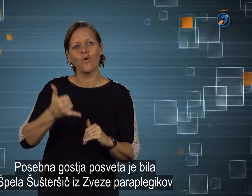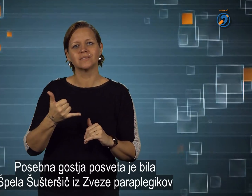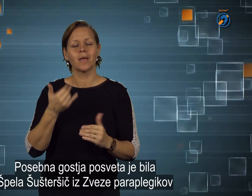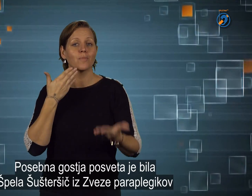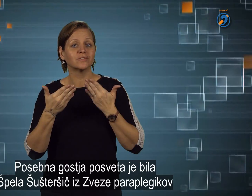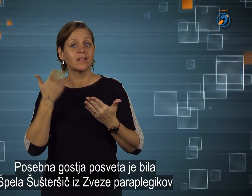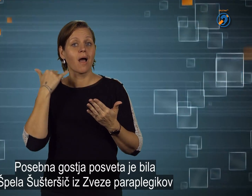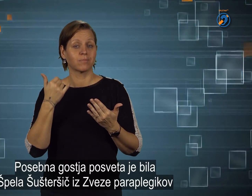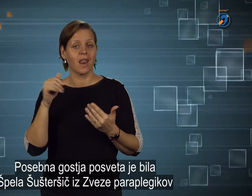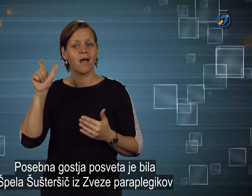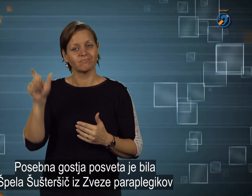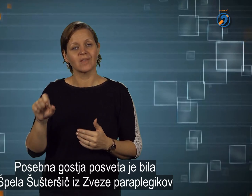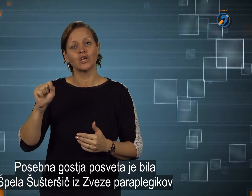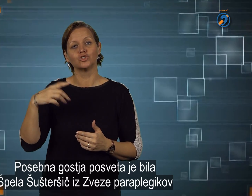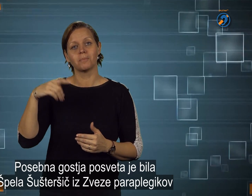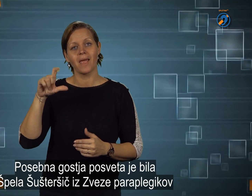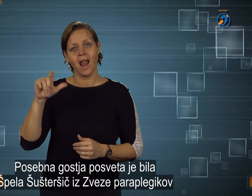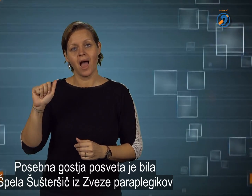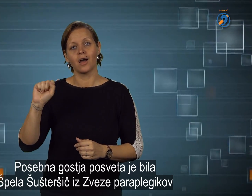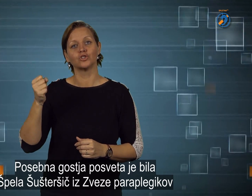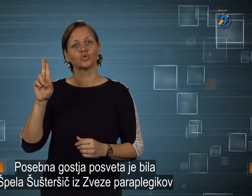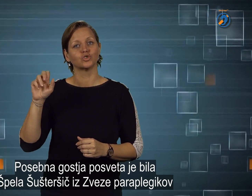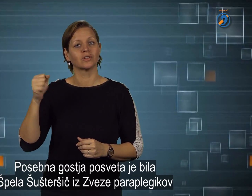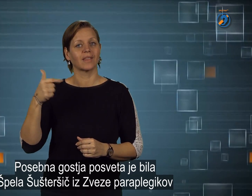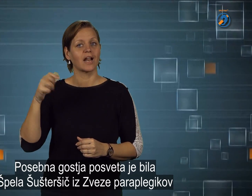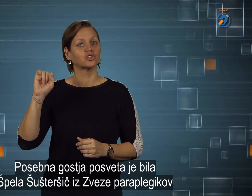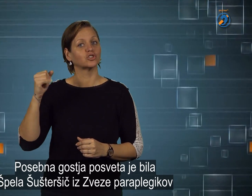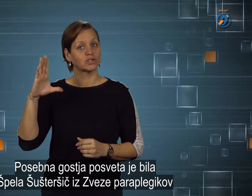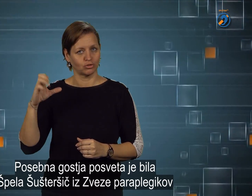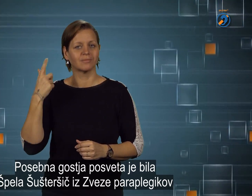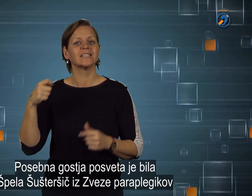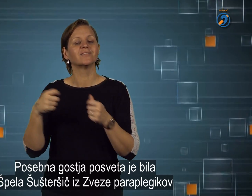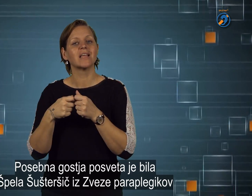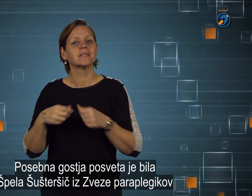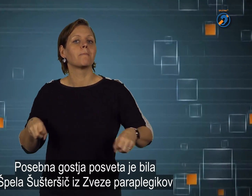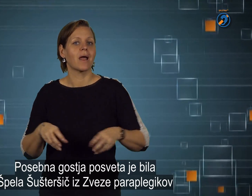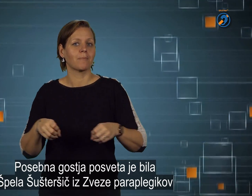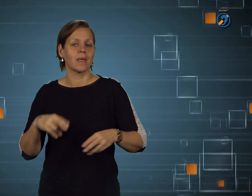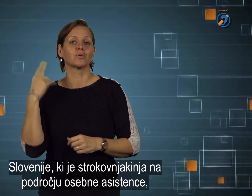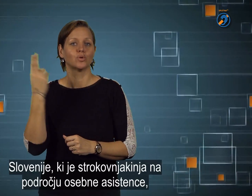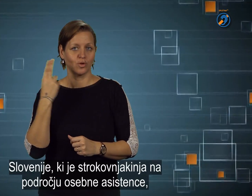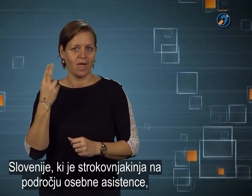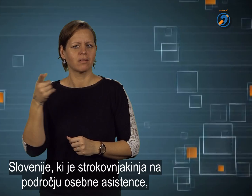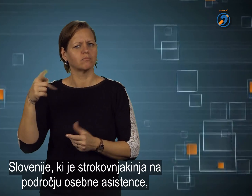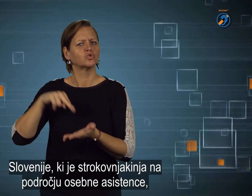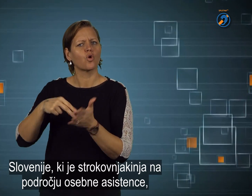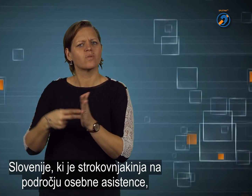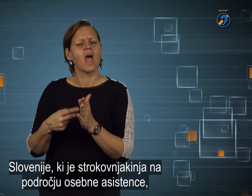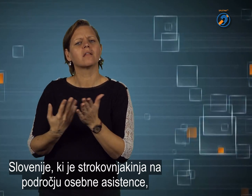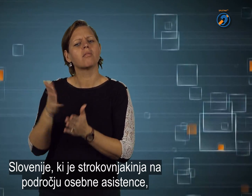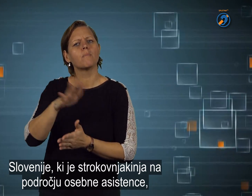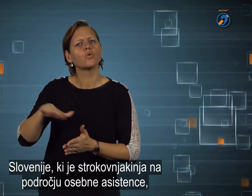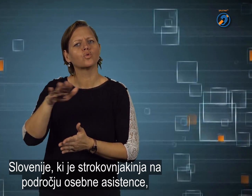Posebna gostja posveta je bila Špela Šušteršič iz Zveze paraplegikov Slovenije, ki je strokovnjakinja na področju